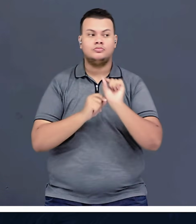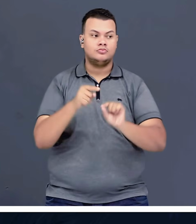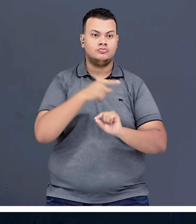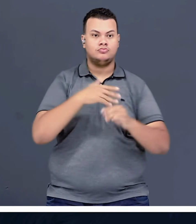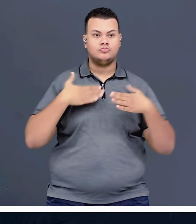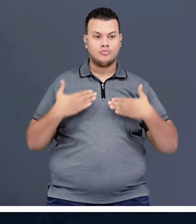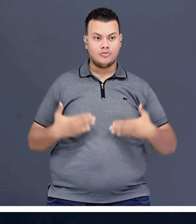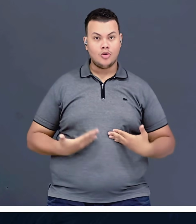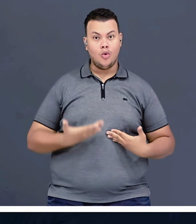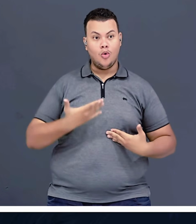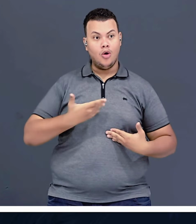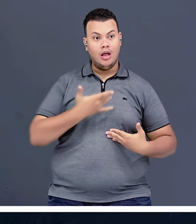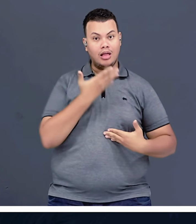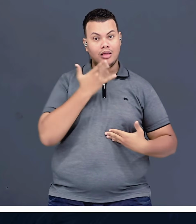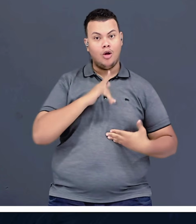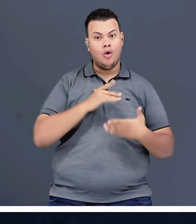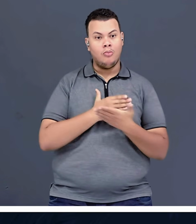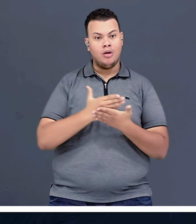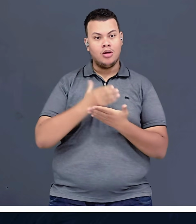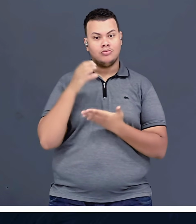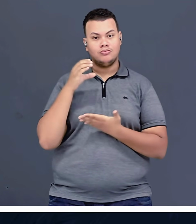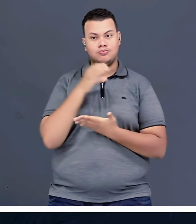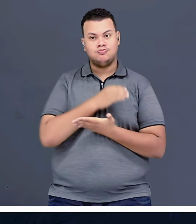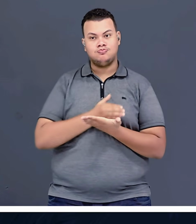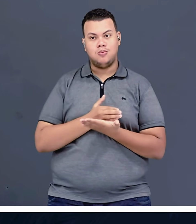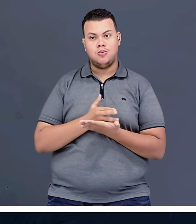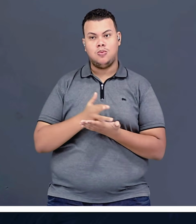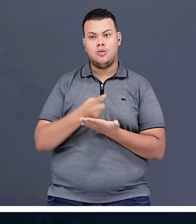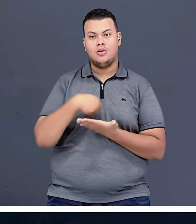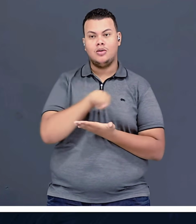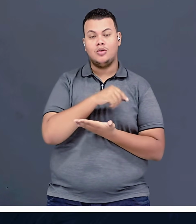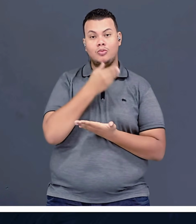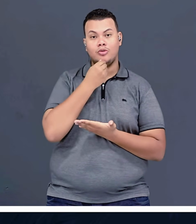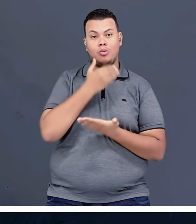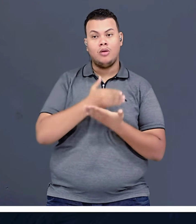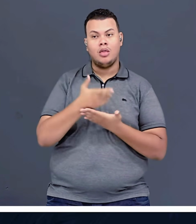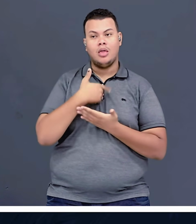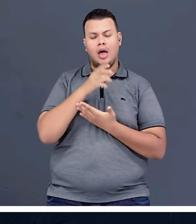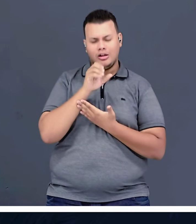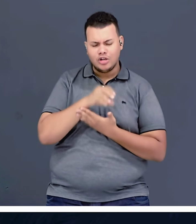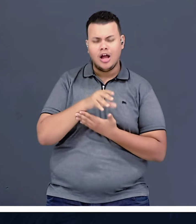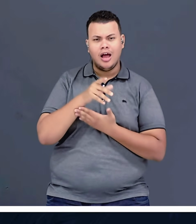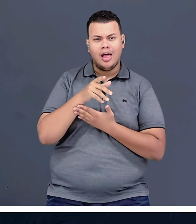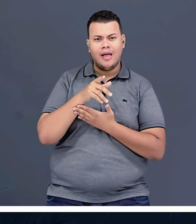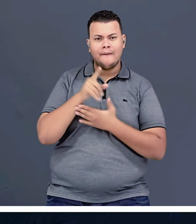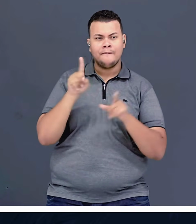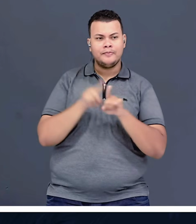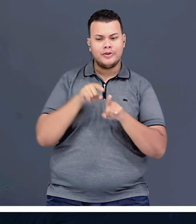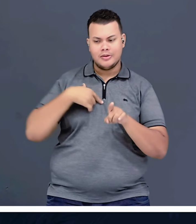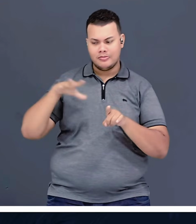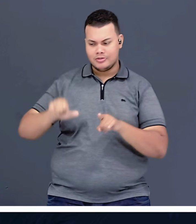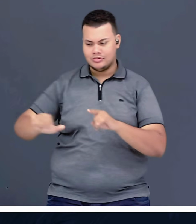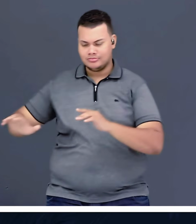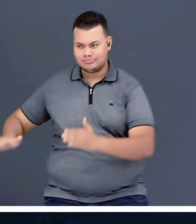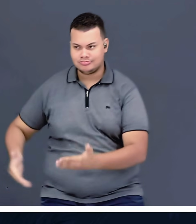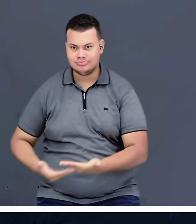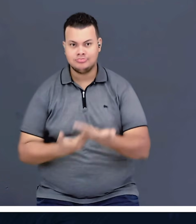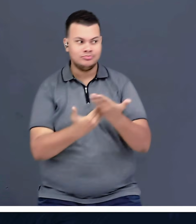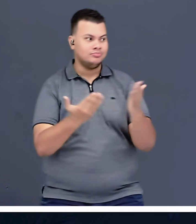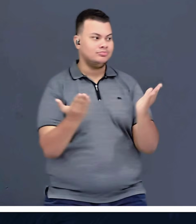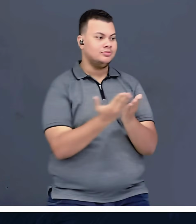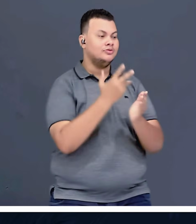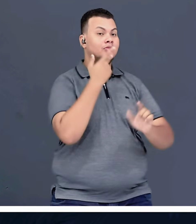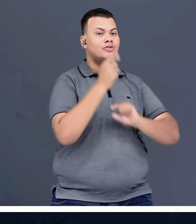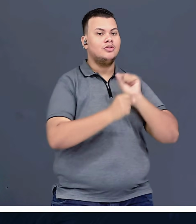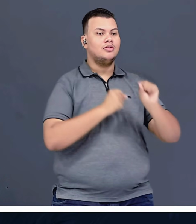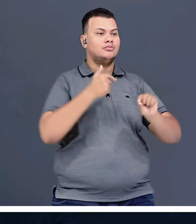menino se aquece. E então o menino espirra, ele pega o menino da cama e a palavra diz que ele leva